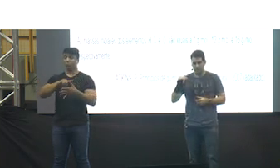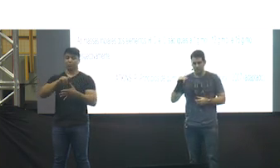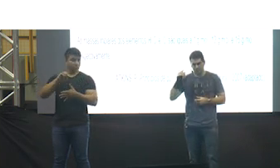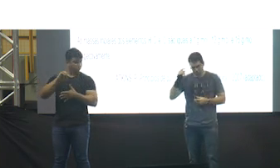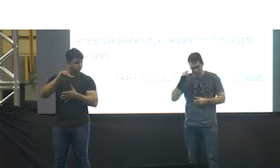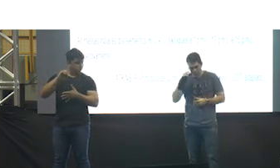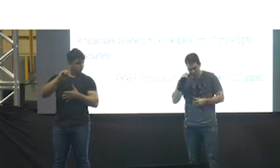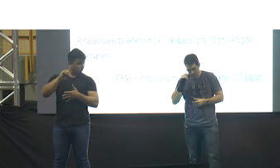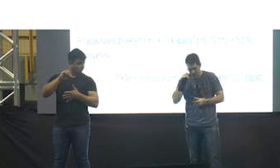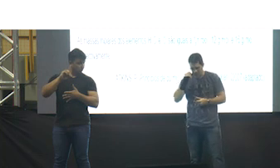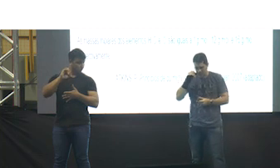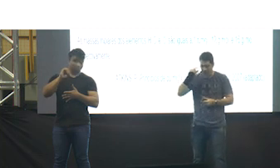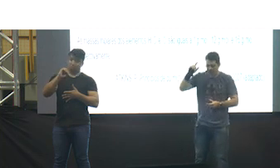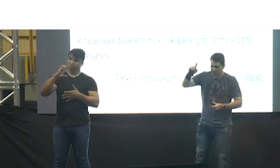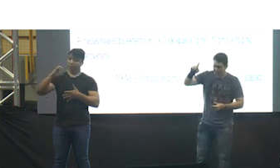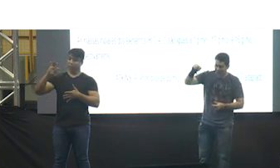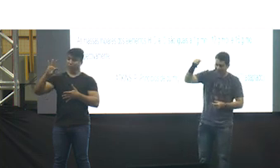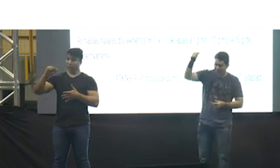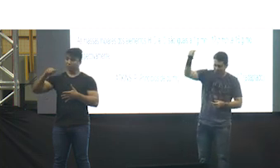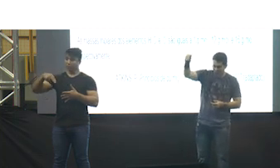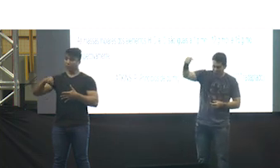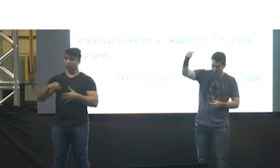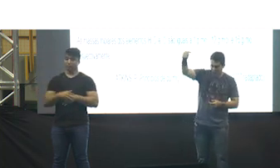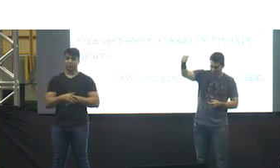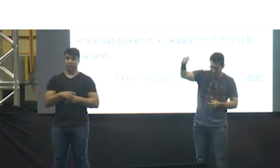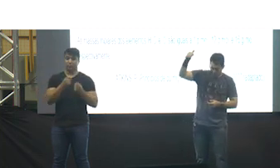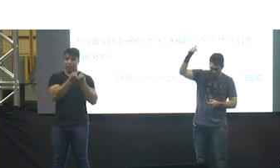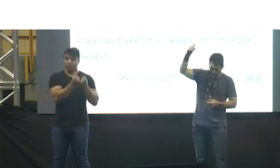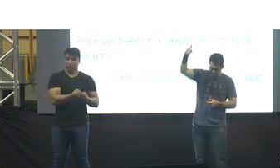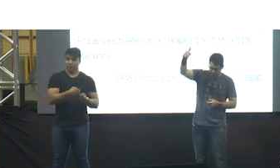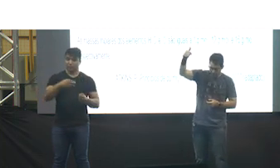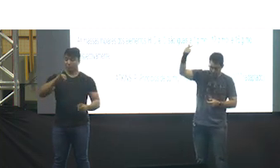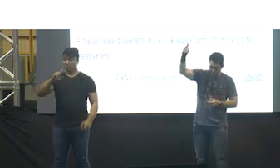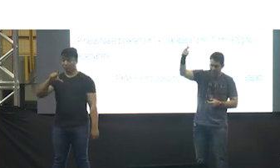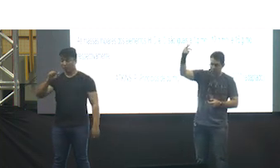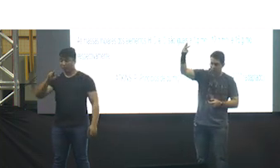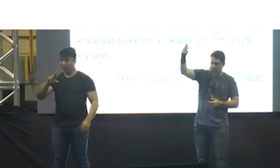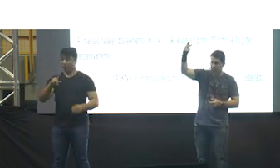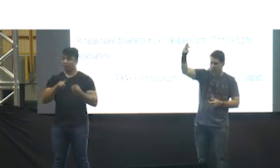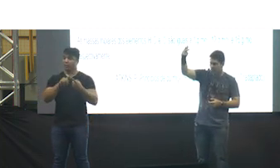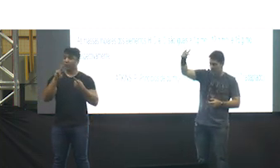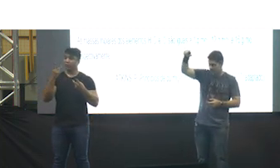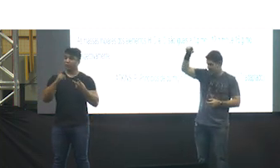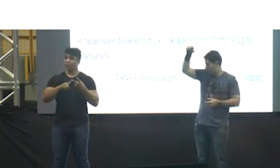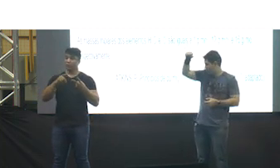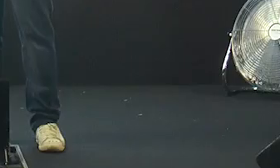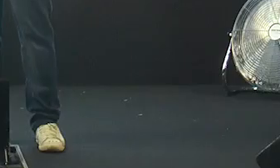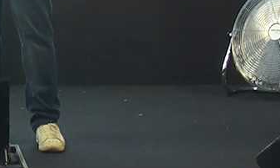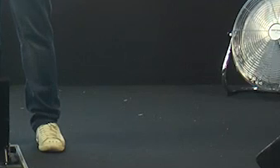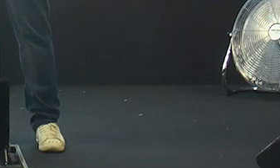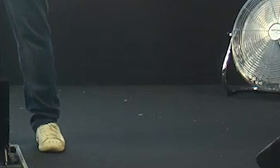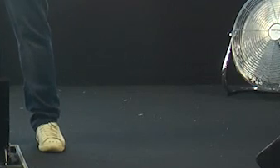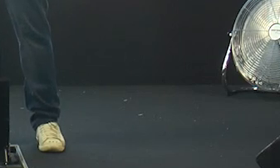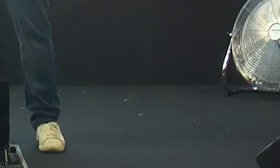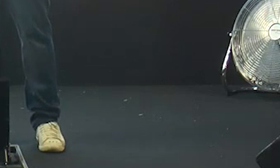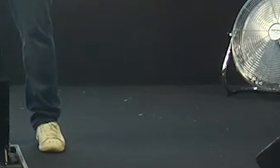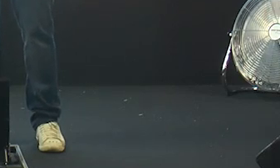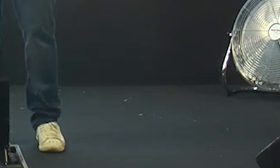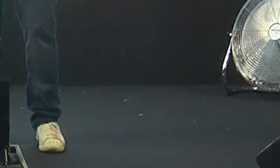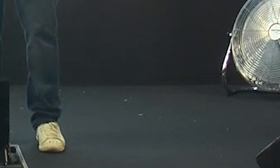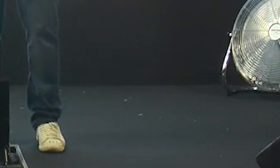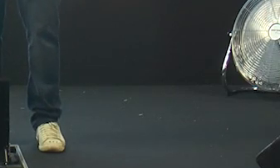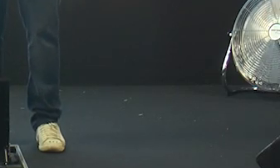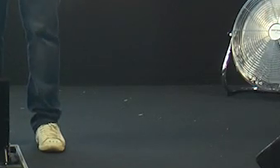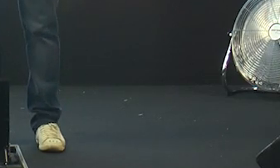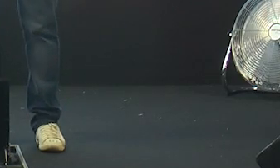Tranquilo? Continuando, ó. As massas molares dos elementos hidrogênio, carbono e oxigênio são iguais: 1, 12 e